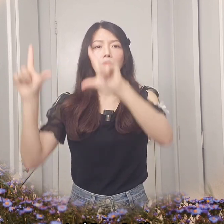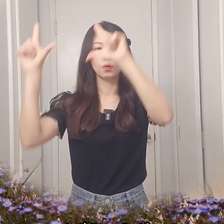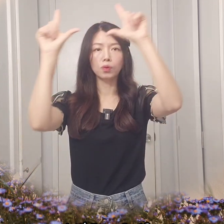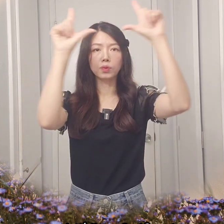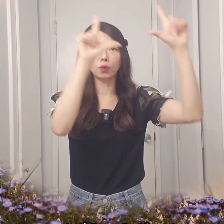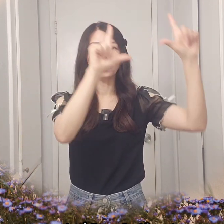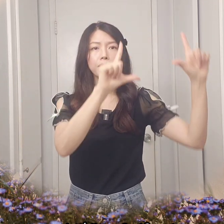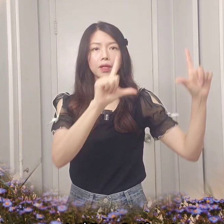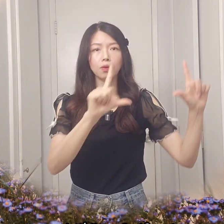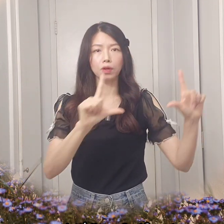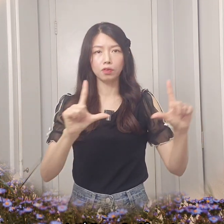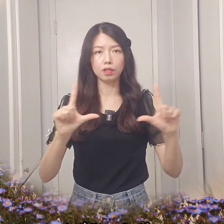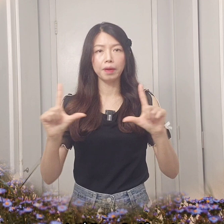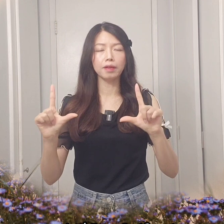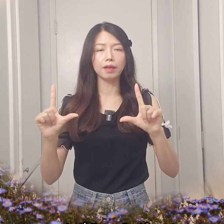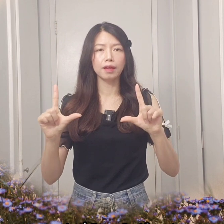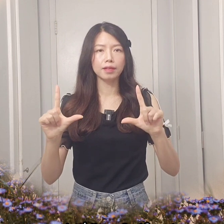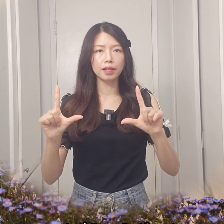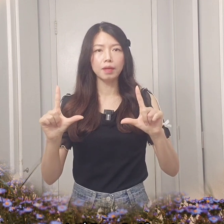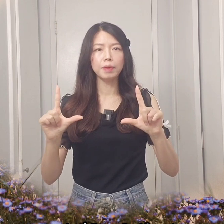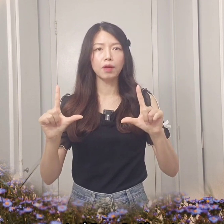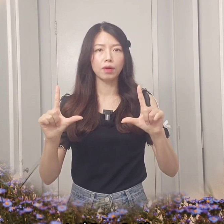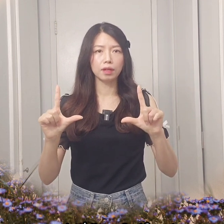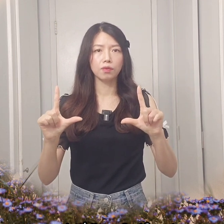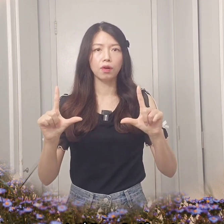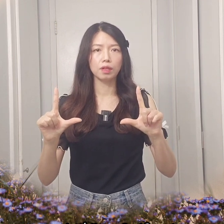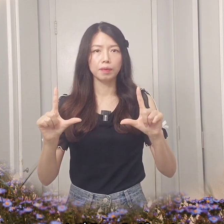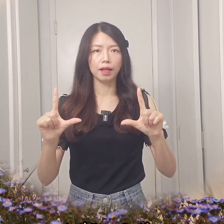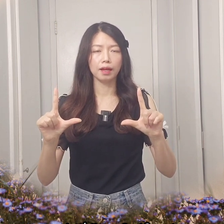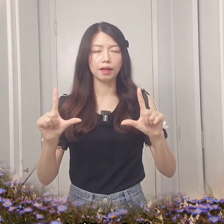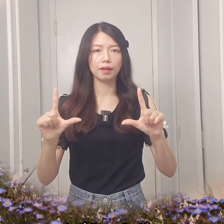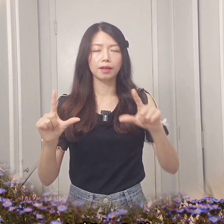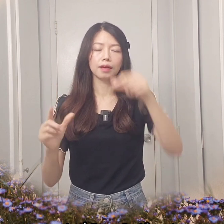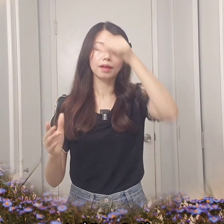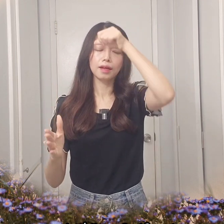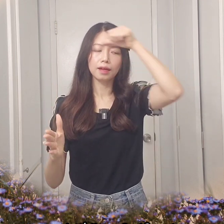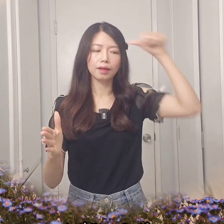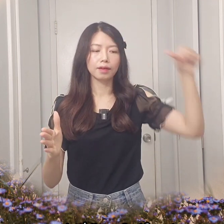중심으로 오른쪽으로 한 바퀴 돌려주시면 삶이라고 한 뒤에 수어가 됩니다.